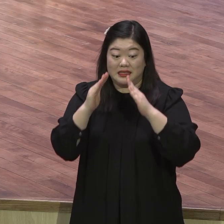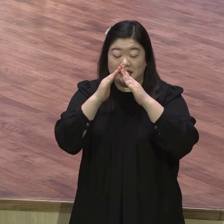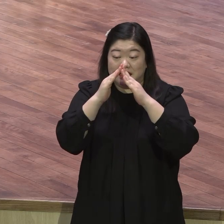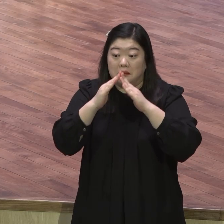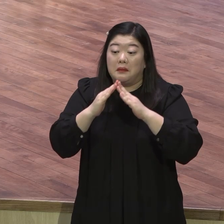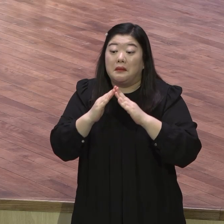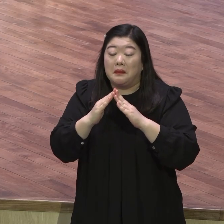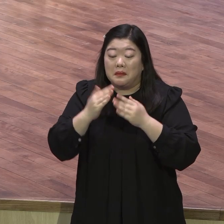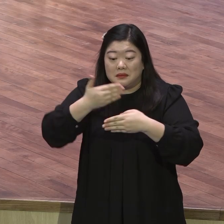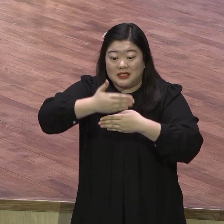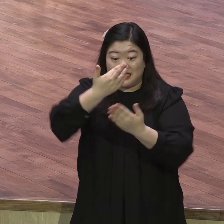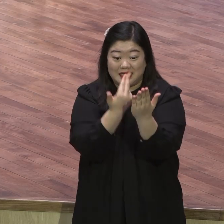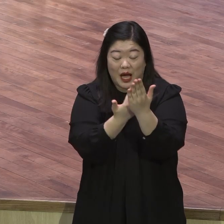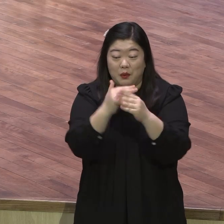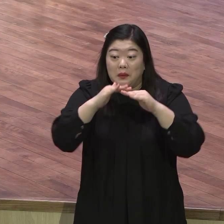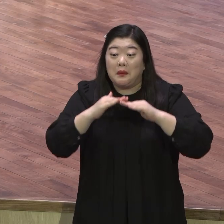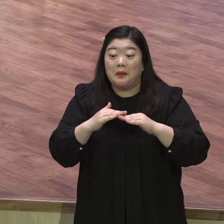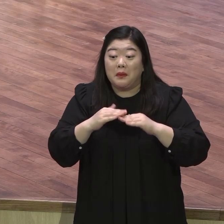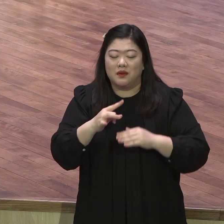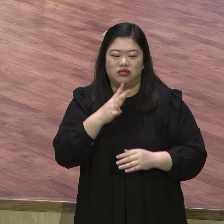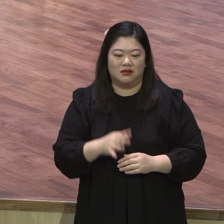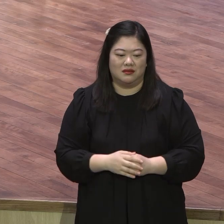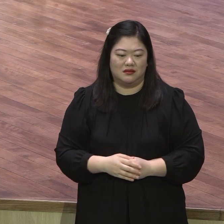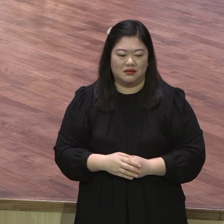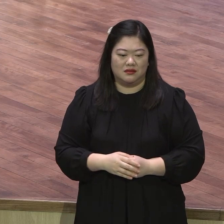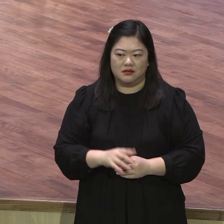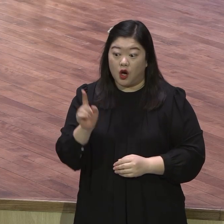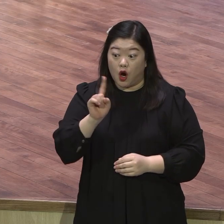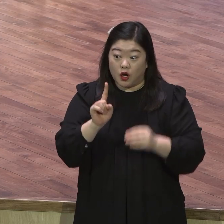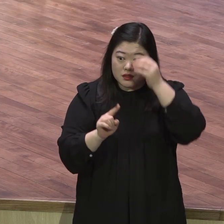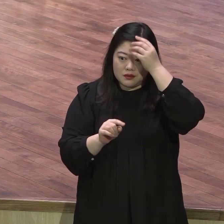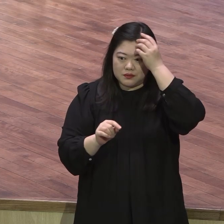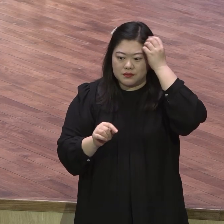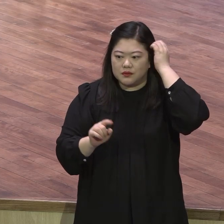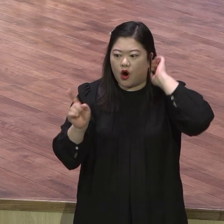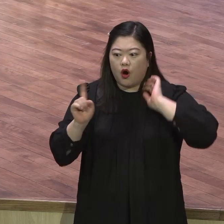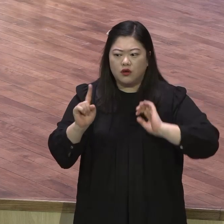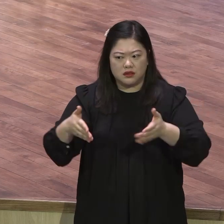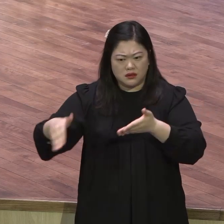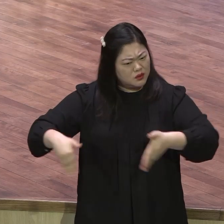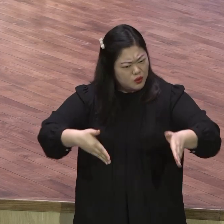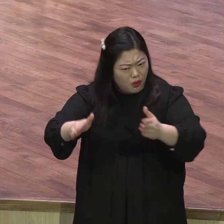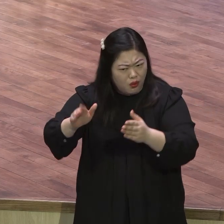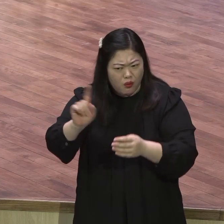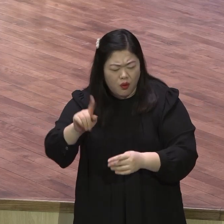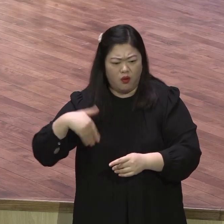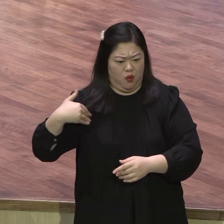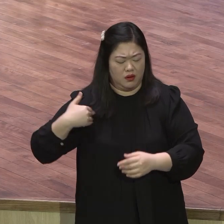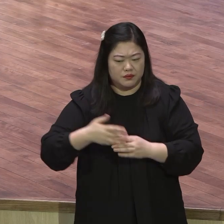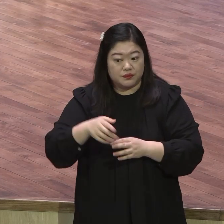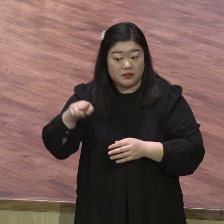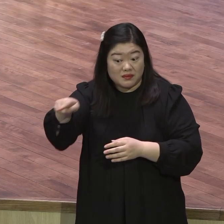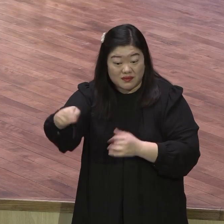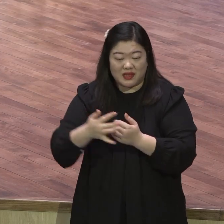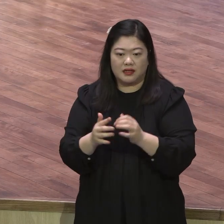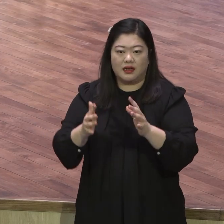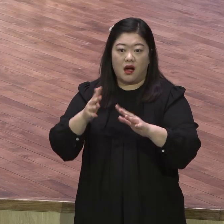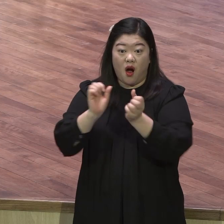어떤 지자체에서는 그렇게 아름다운 꽃들을 아예 불고사로 다 밀어버리고 오지 말라고, 사람 오지 못하도록